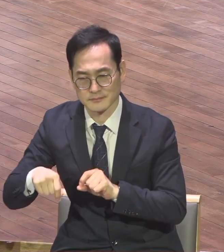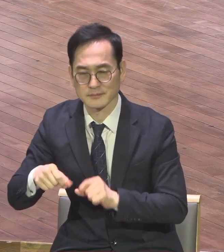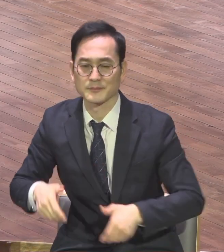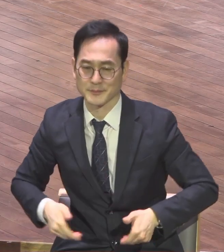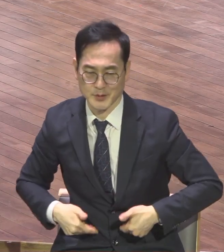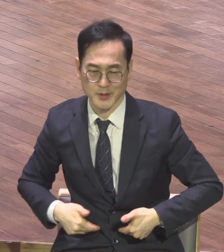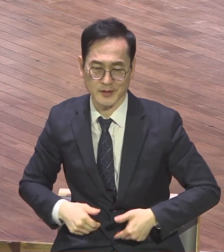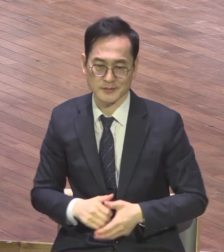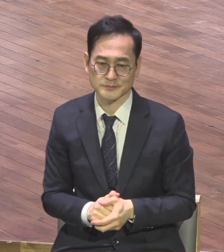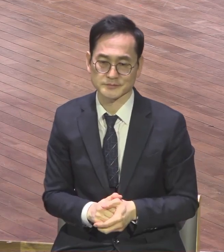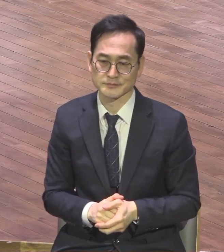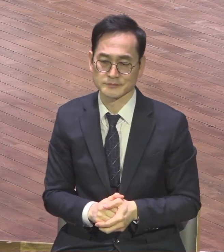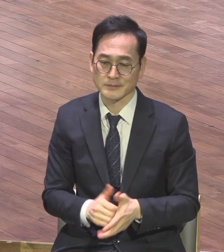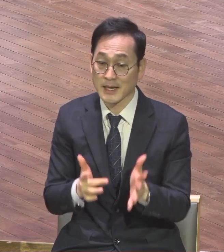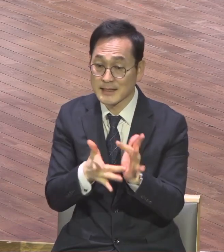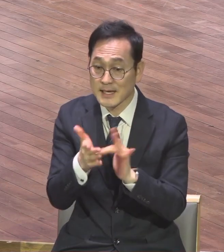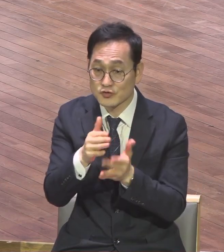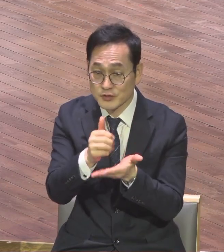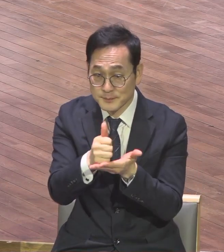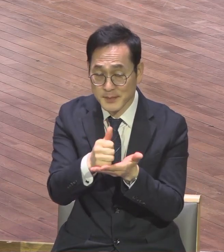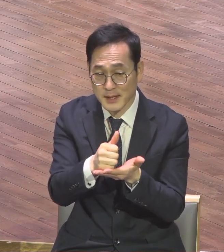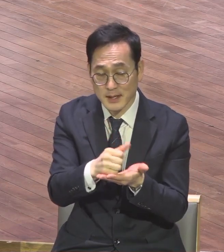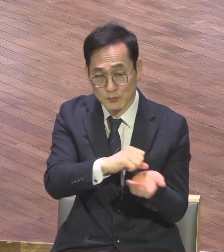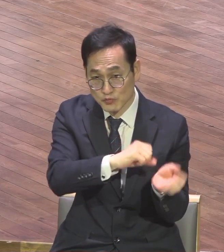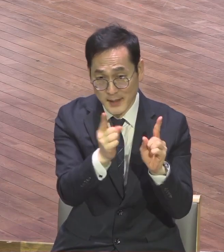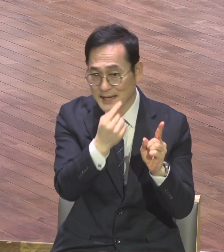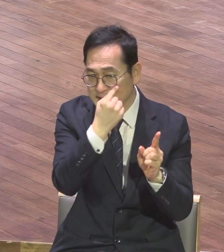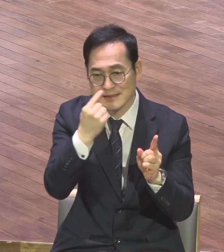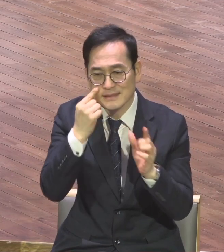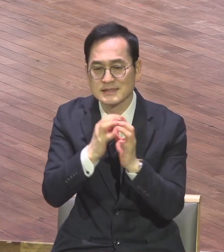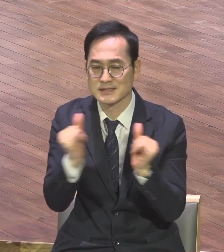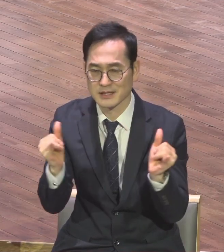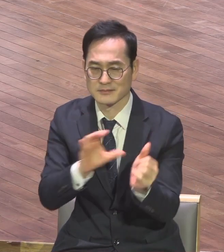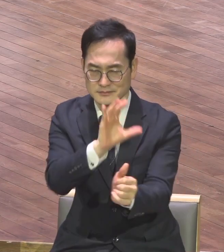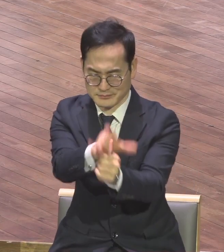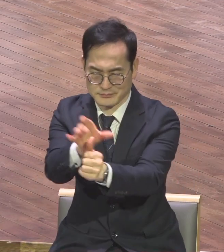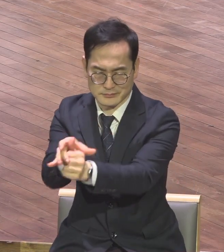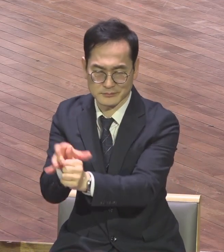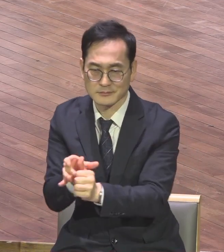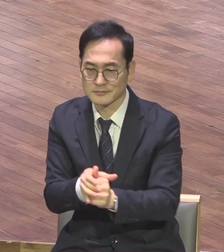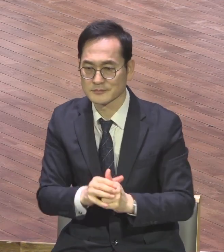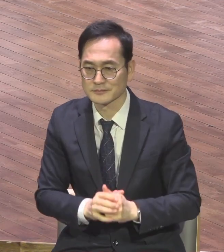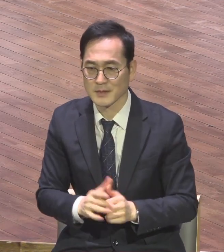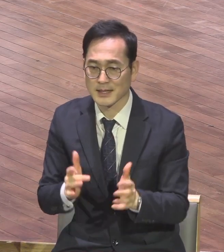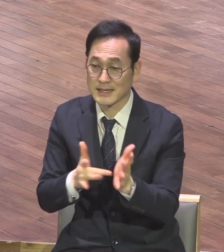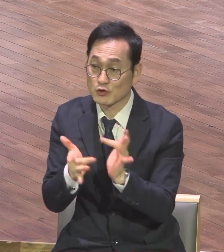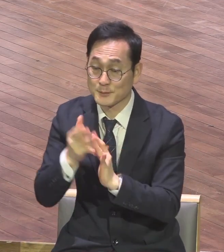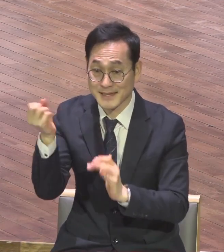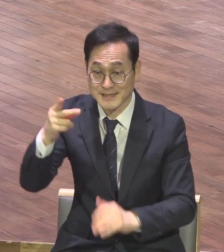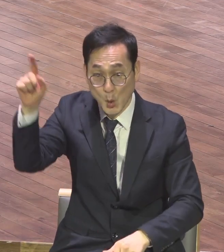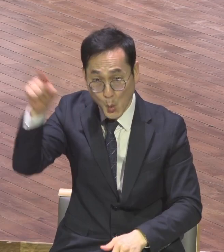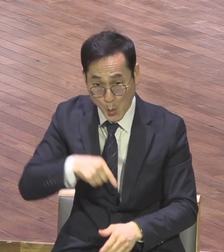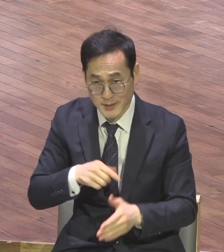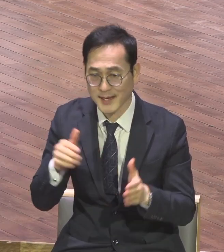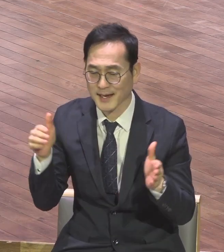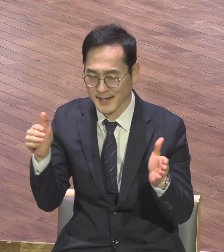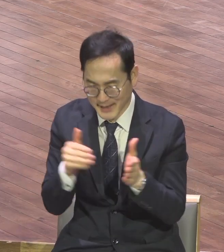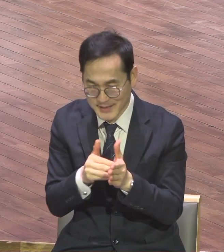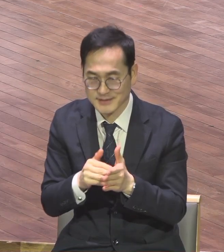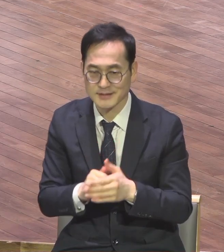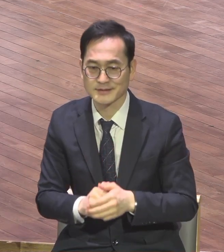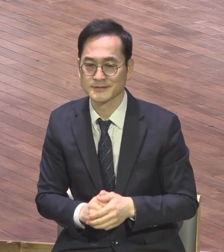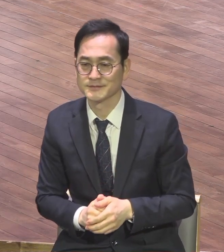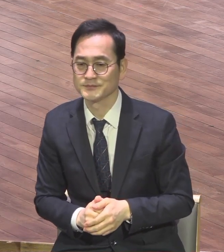우리는 예수 그리스도의 부활의 증인이 되어야 합니다. 주님이 다시 오실 때까지 부활의 참